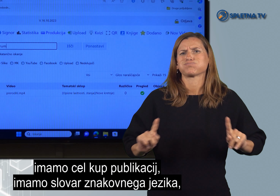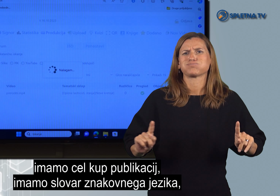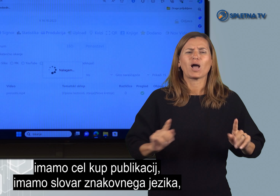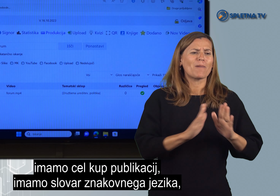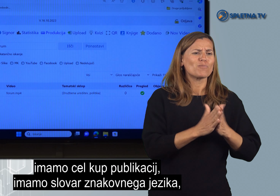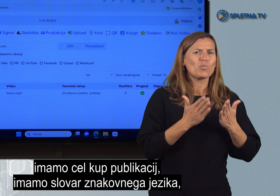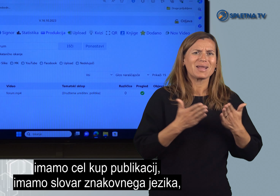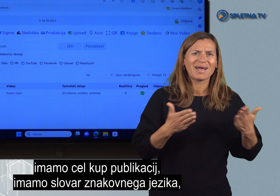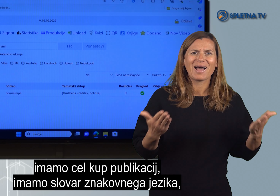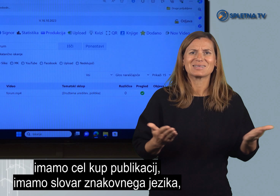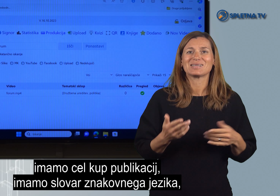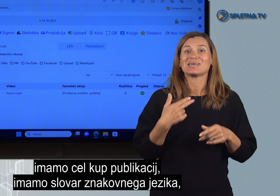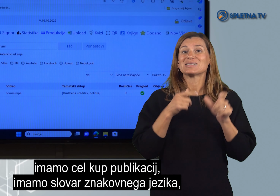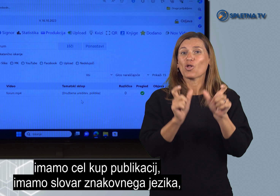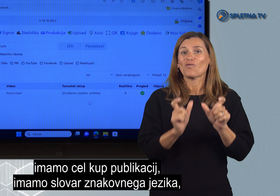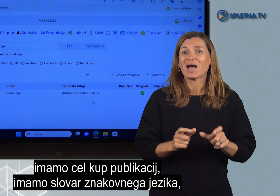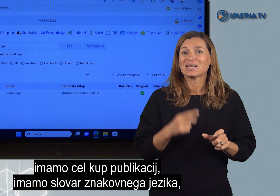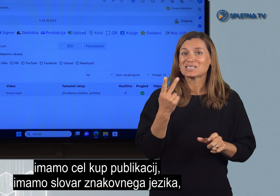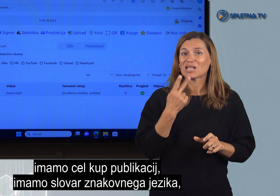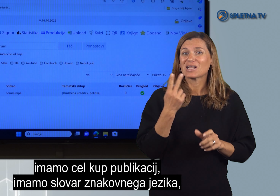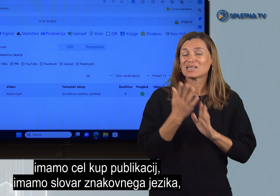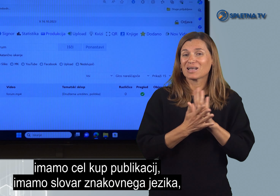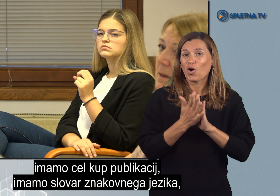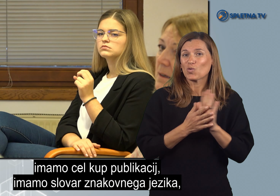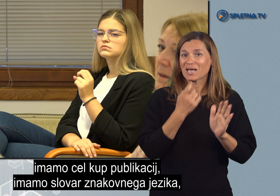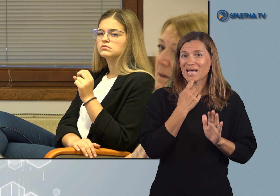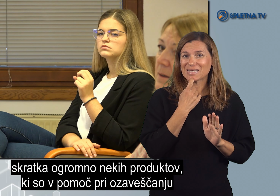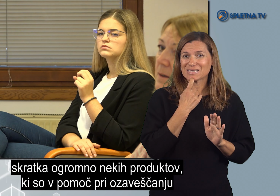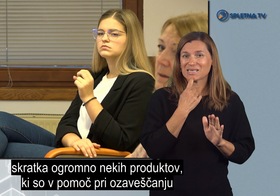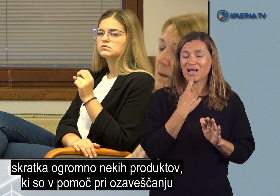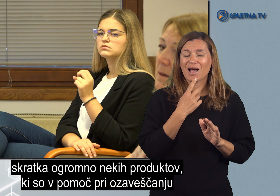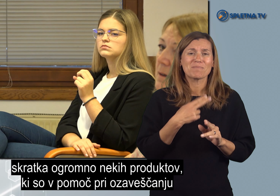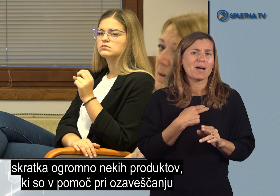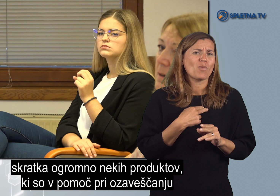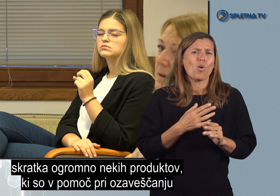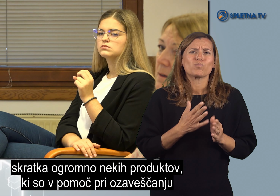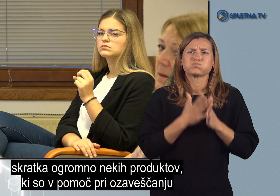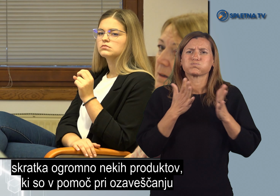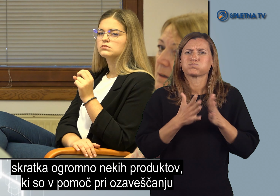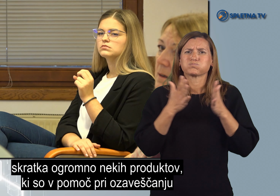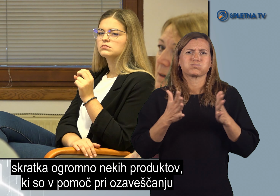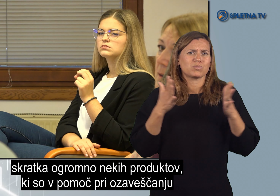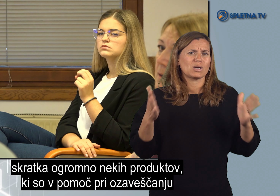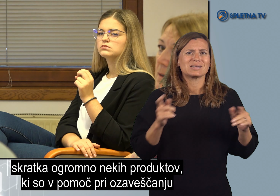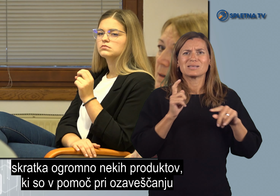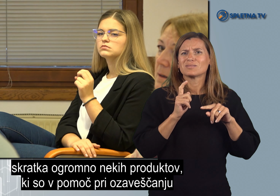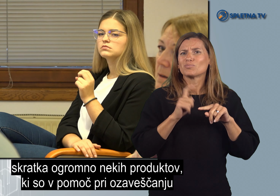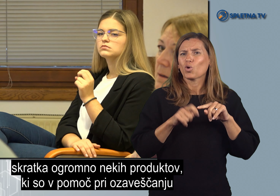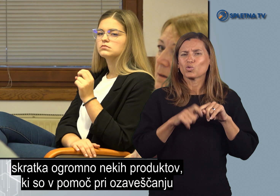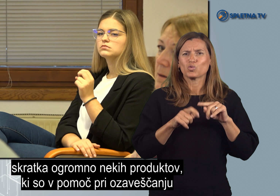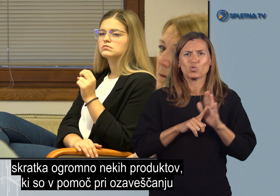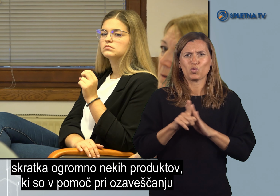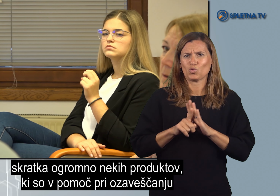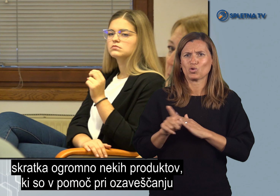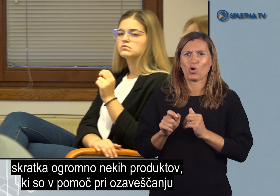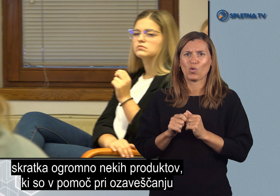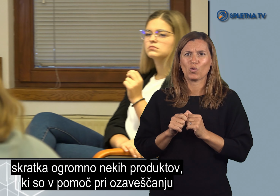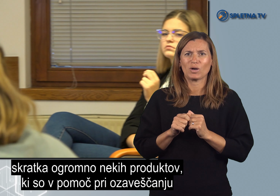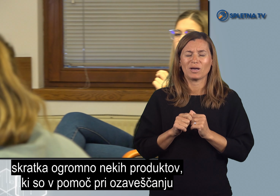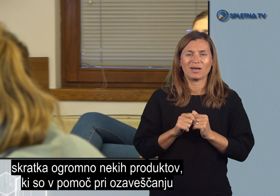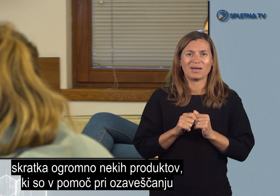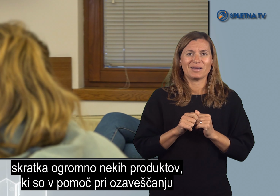enih publikacij, imamo slovar znakovnega jezika. Skratka, ogromno nekih produktov,